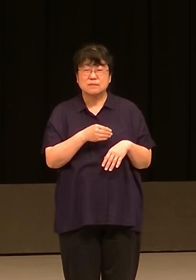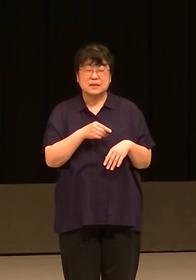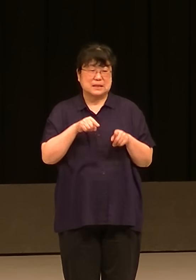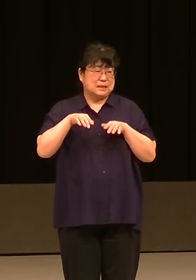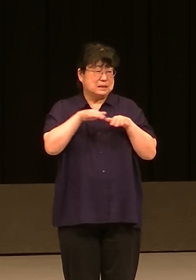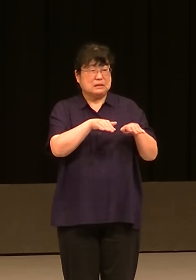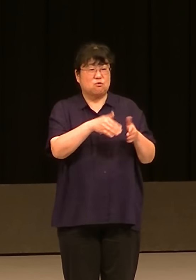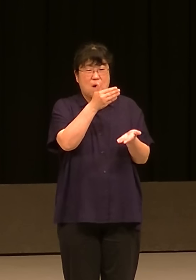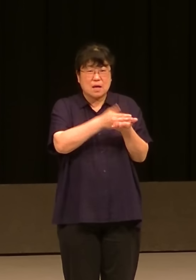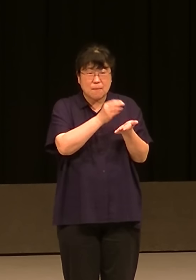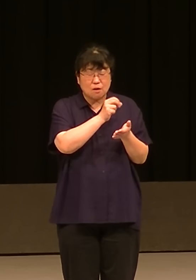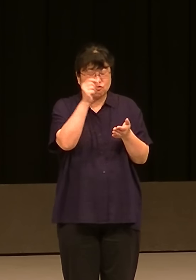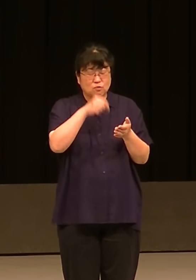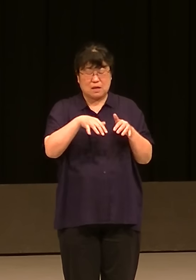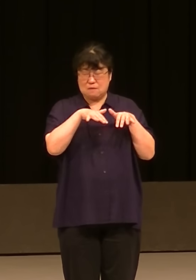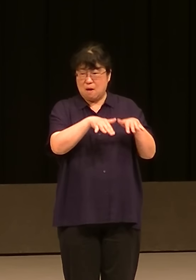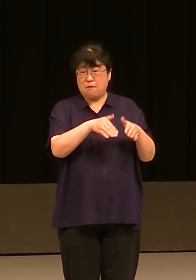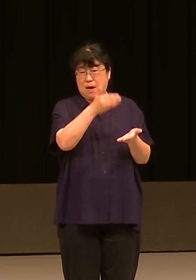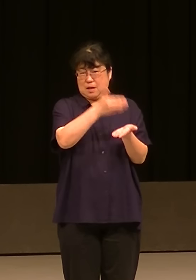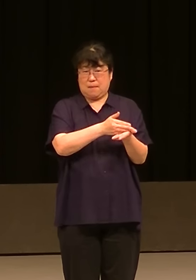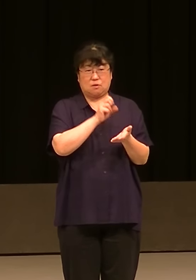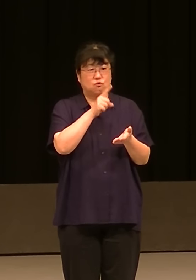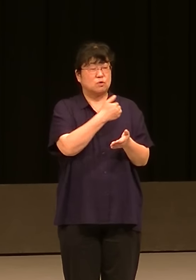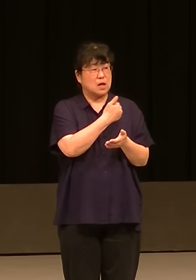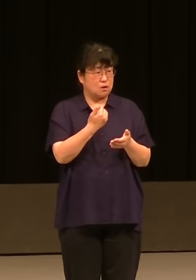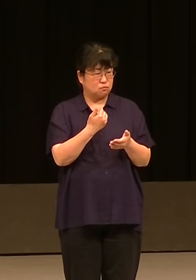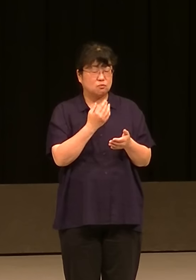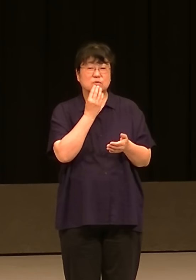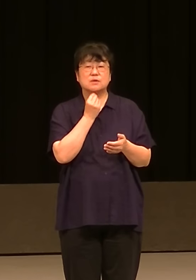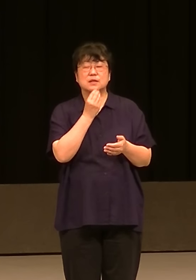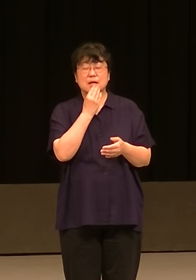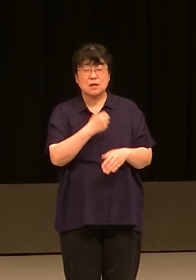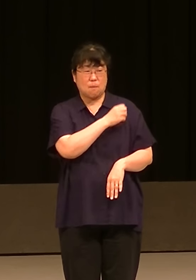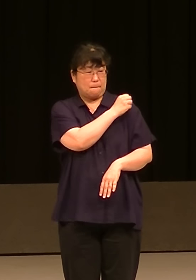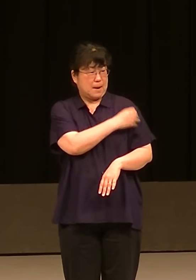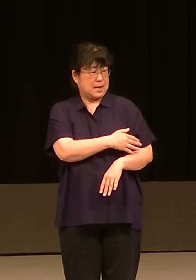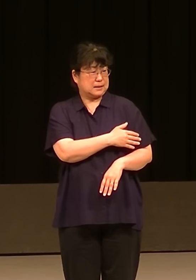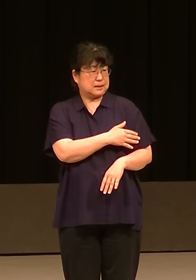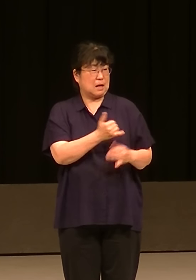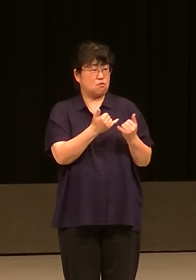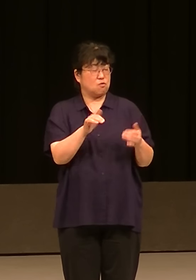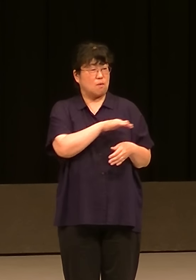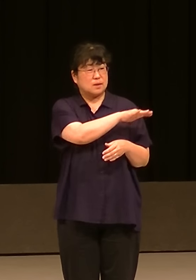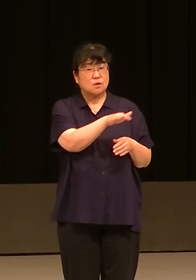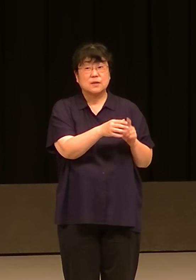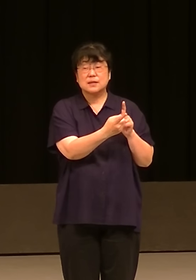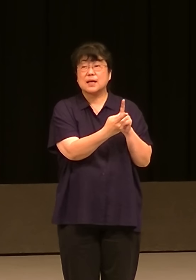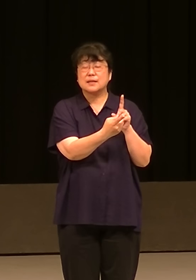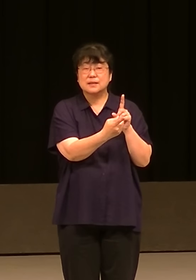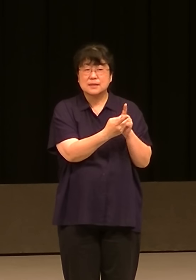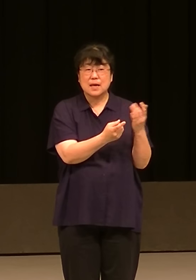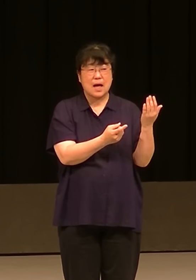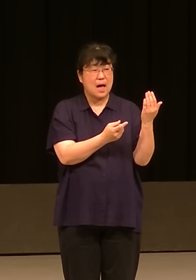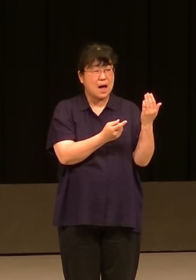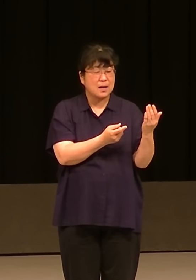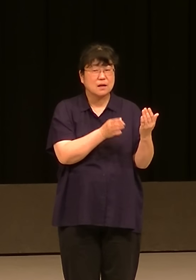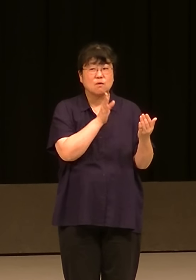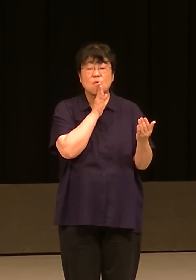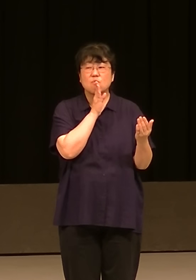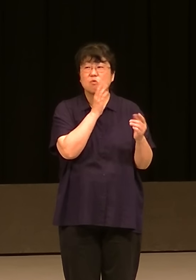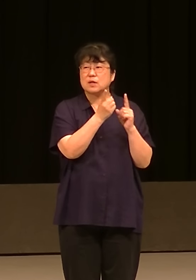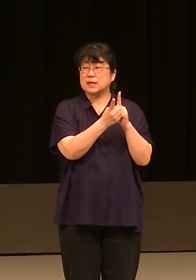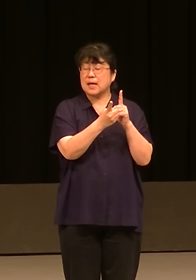でございますし、だからこそイスラエルとパレスチナの人々に対して相手の誠に対